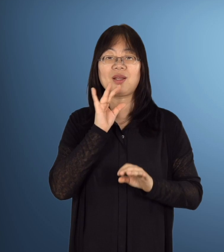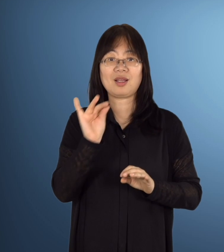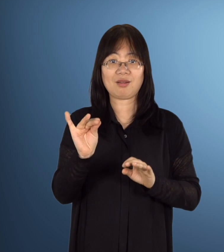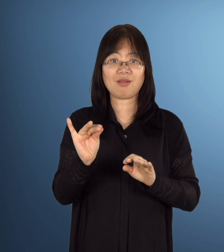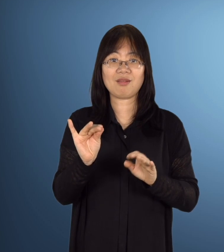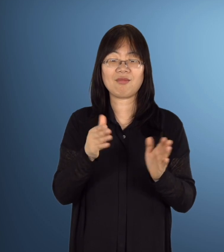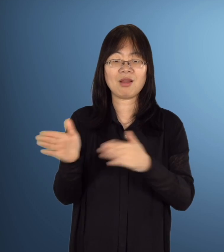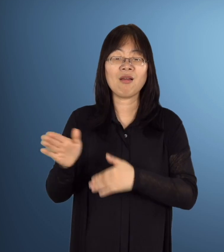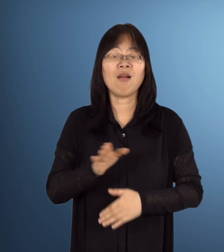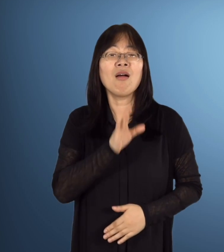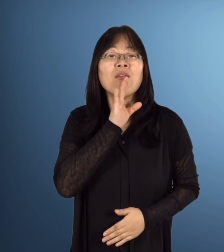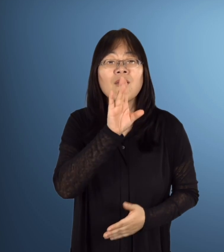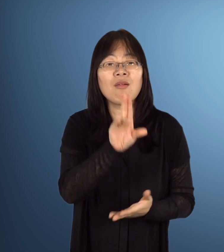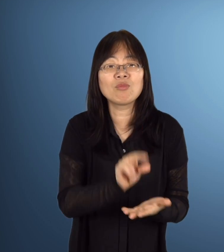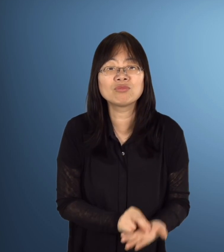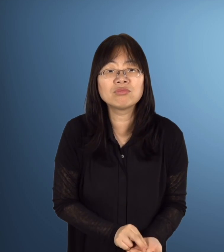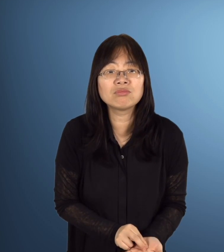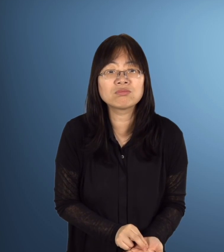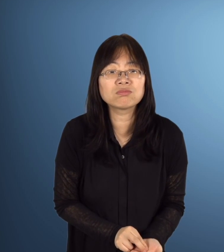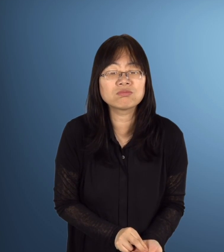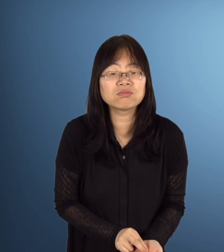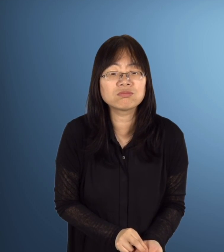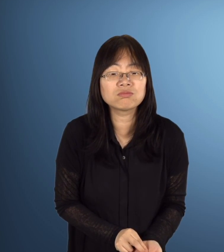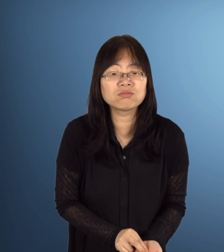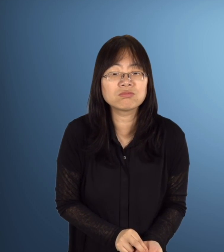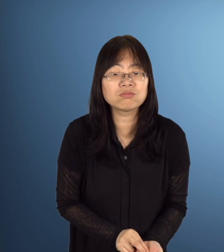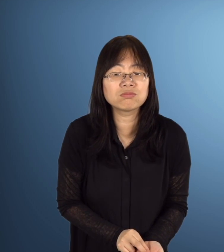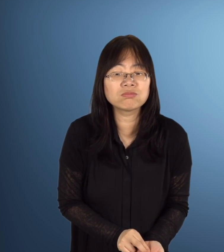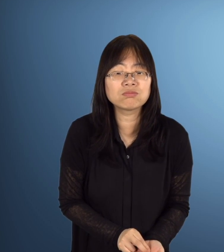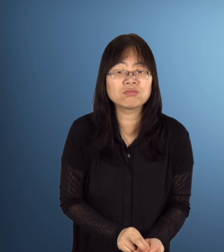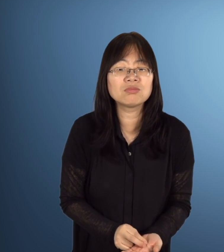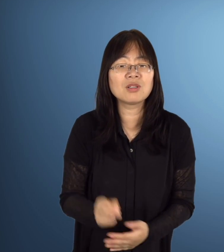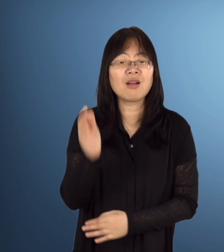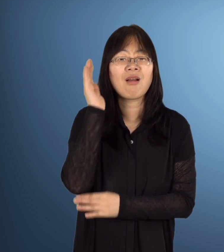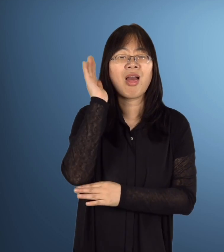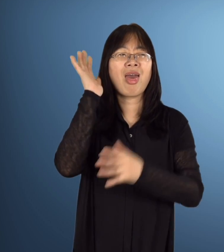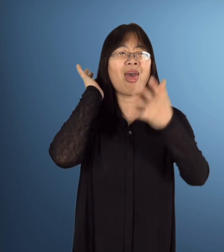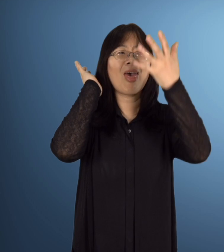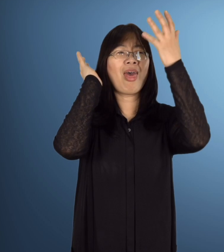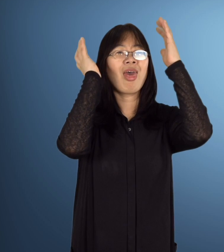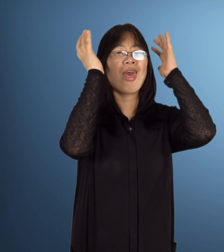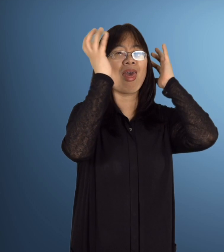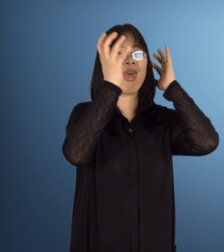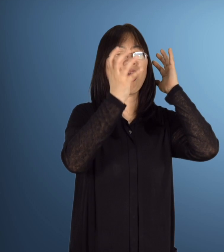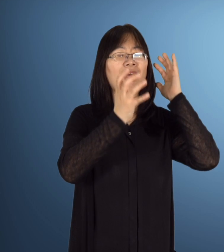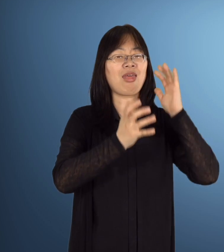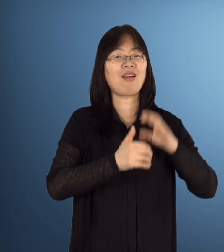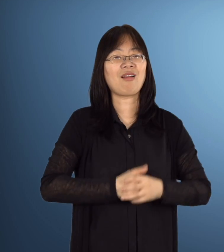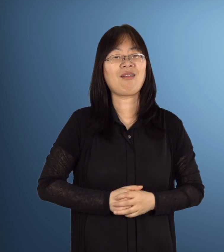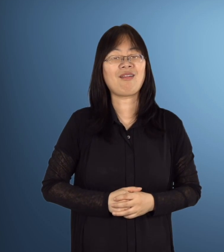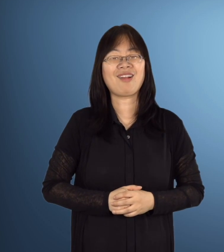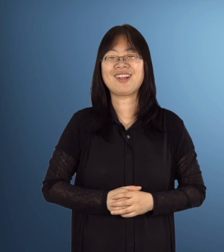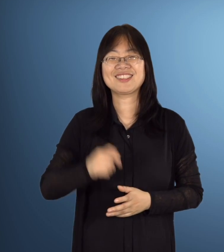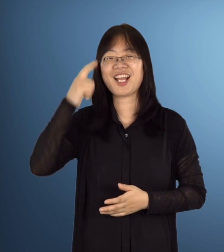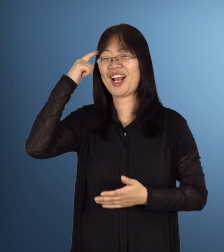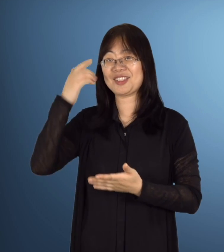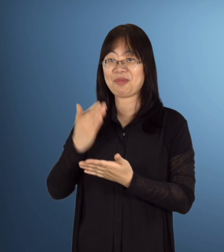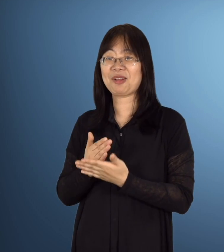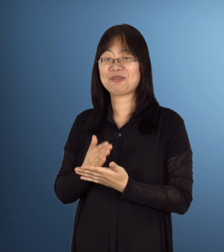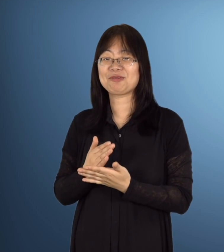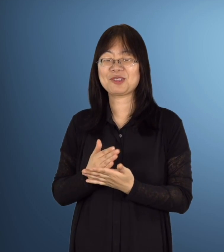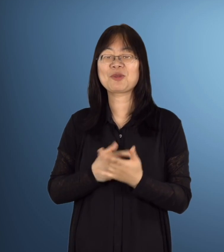이제 진짜 문제가 생겨요. 무슨 설교 저렇게 복잡하게 하냐. 그렇게 생각하지